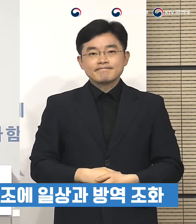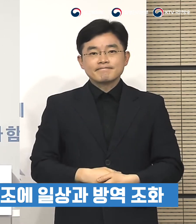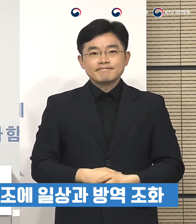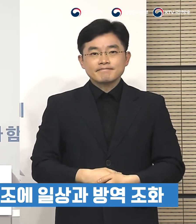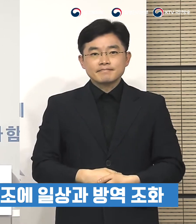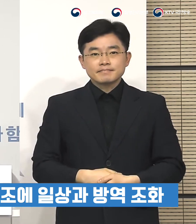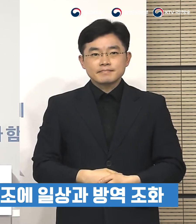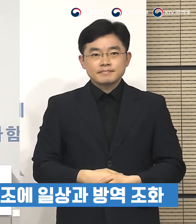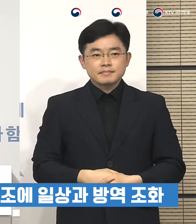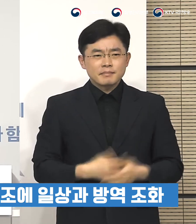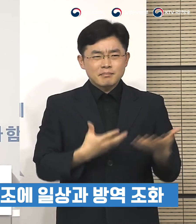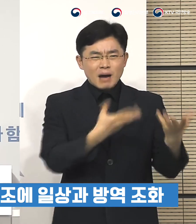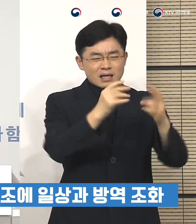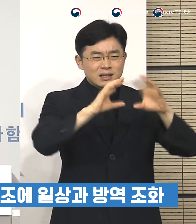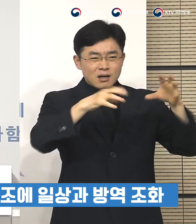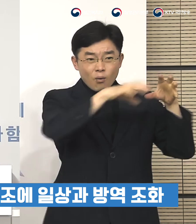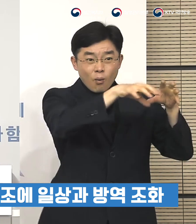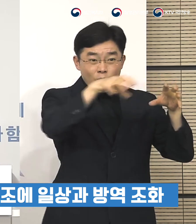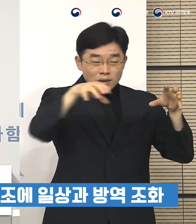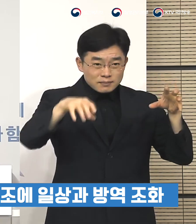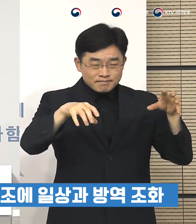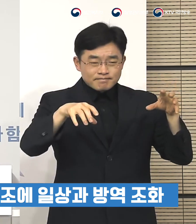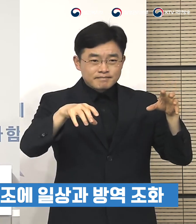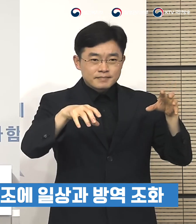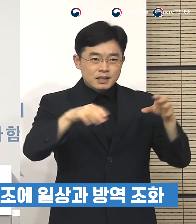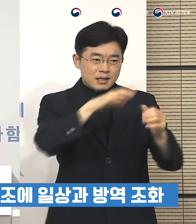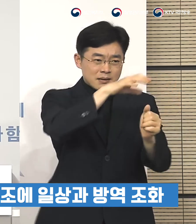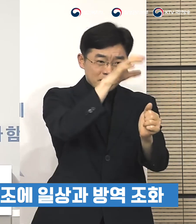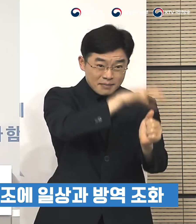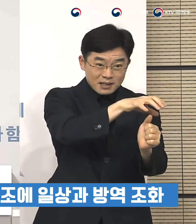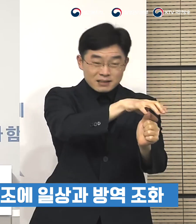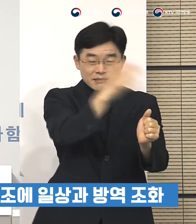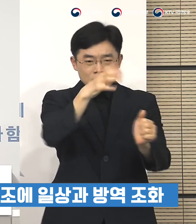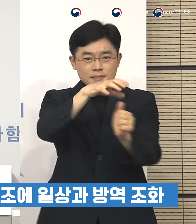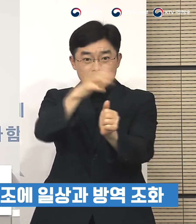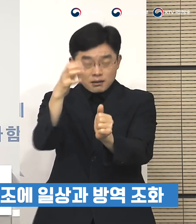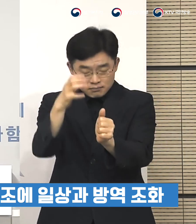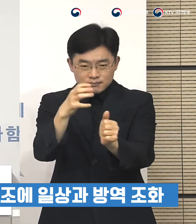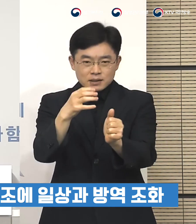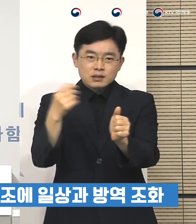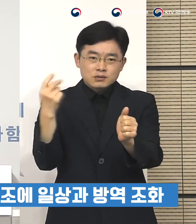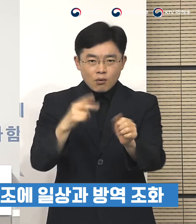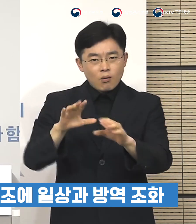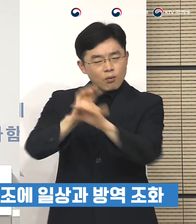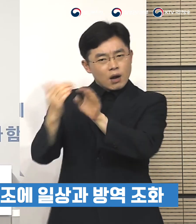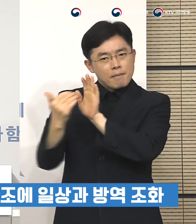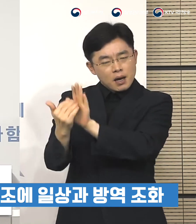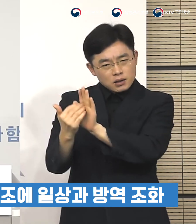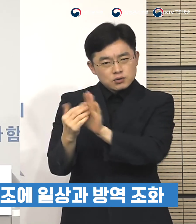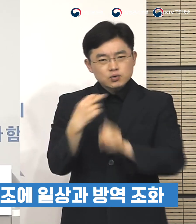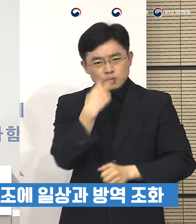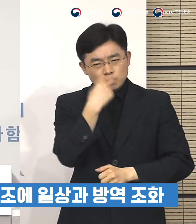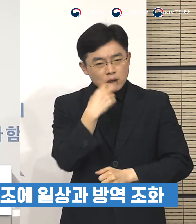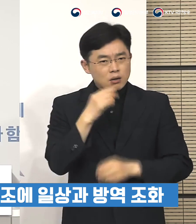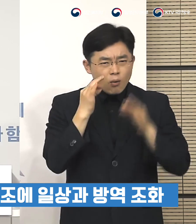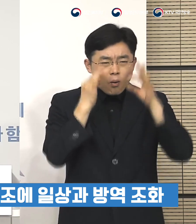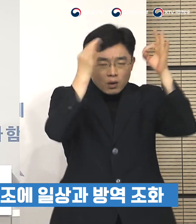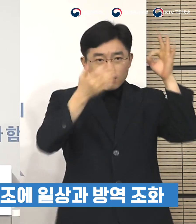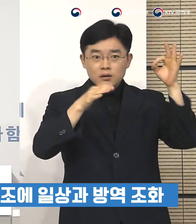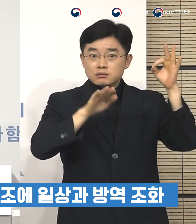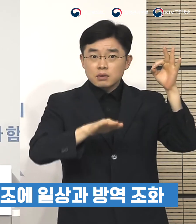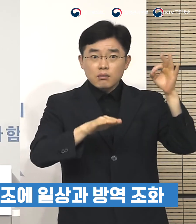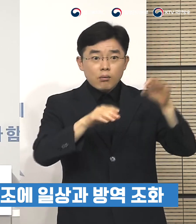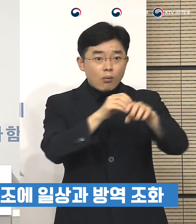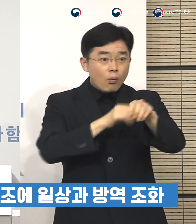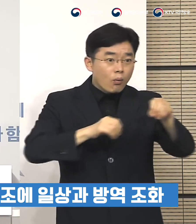많은 나라들이 전면적인 봉쇄를 해제하고 일상과 방역을 조화시키려 노력하고 있으나 오히려